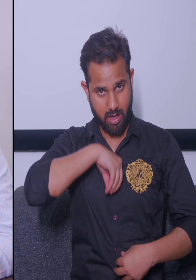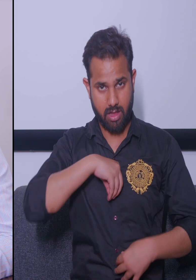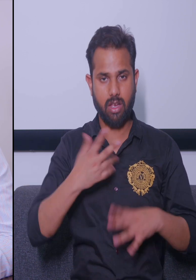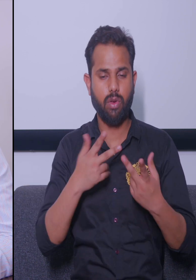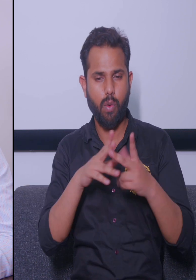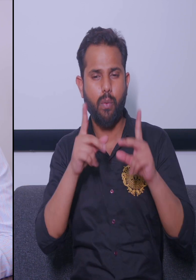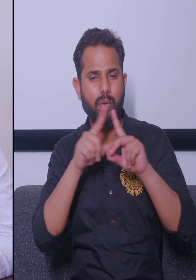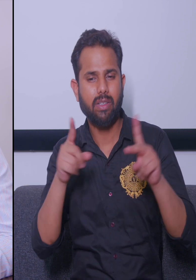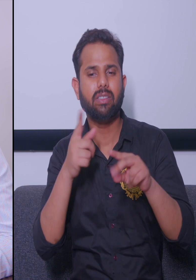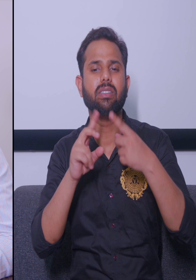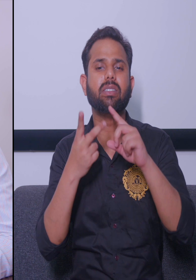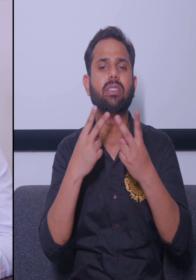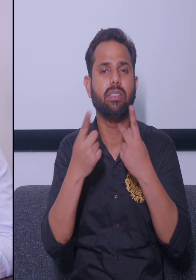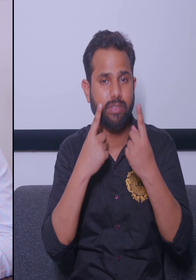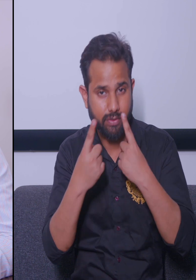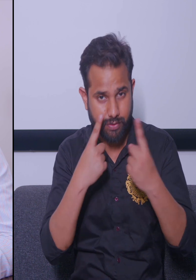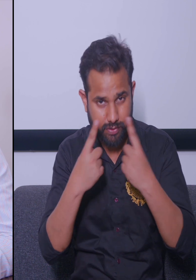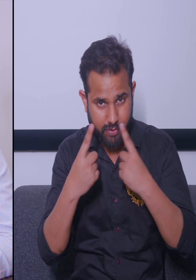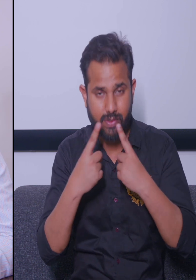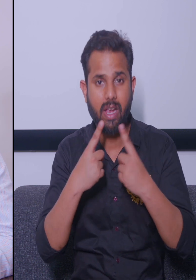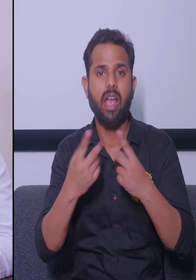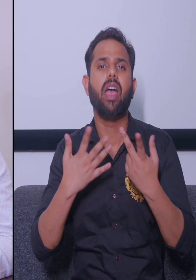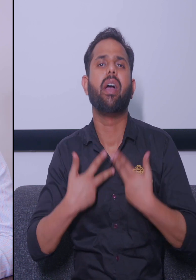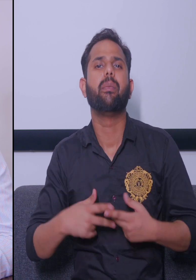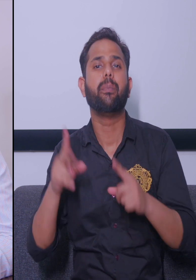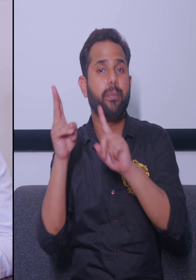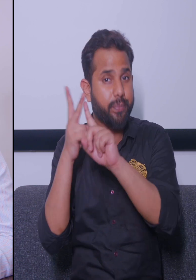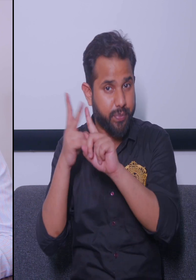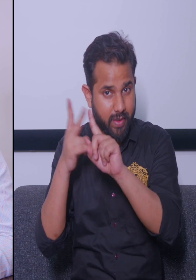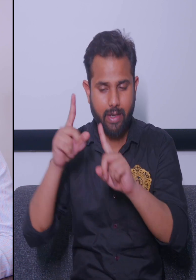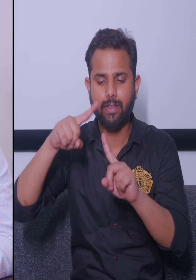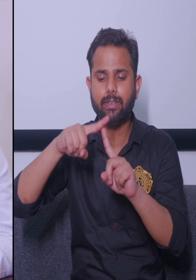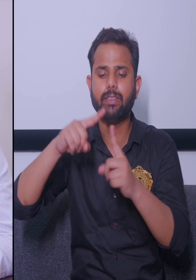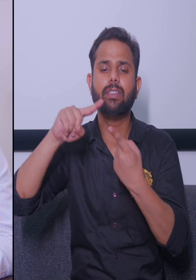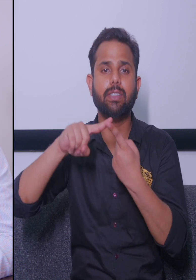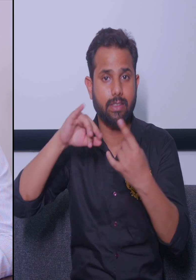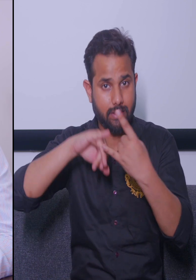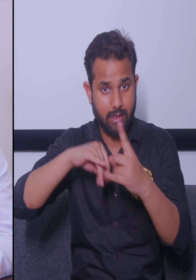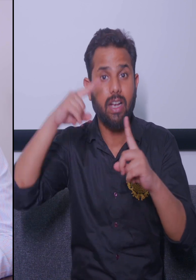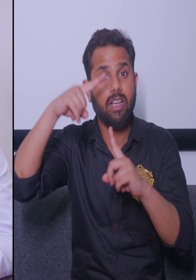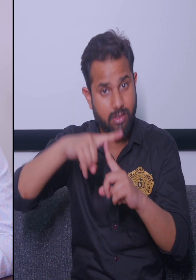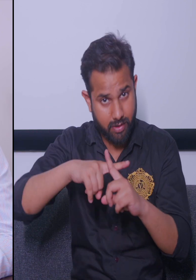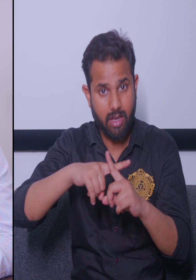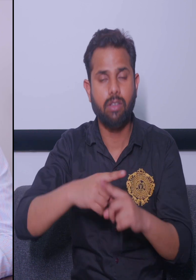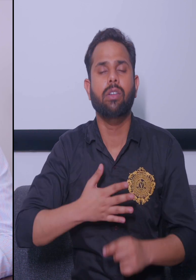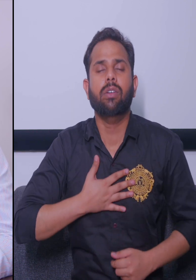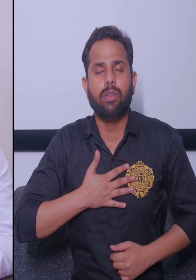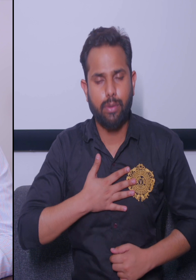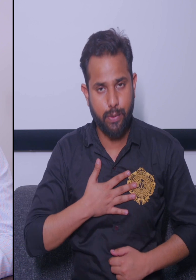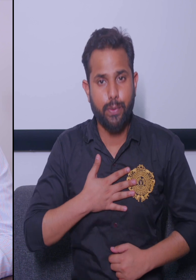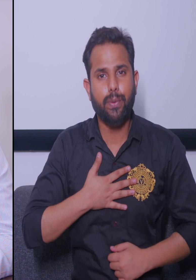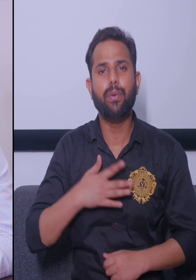है। इन्वेजिव टेस्टिंग में एंडोस्कोपी और बायोप्सी के तरीके से किया जा सकता है। नॉन इन्वेजिव टेस्टिंग